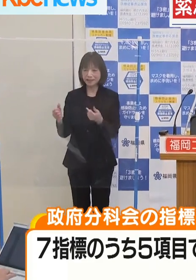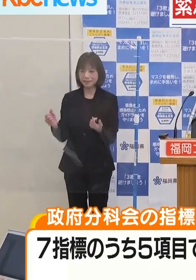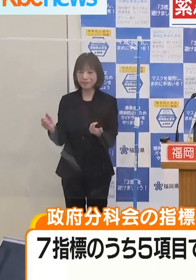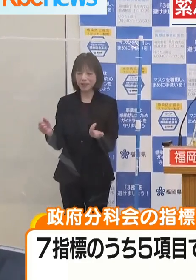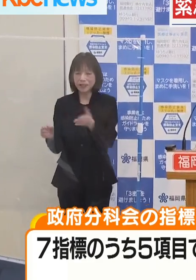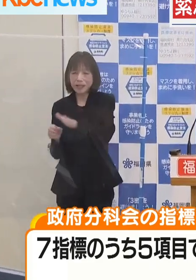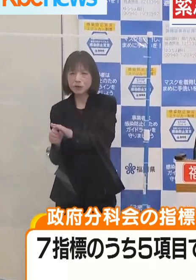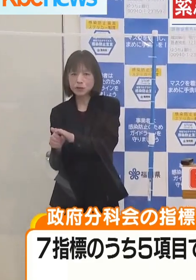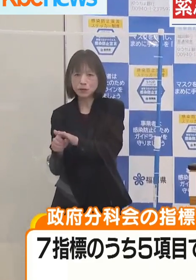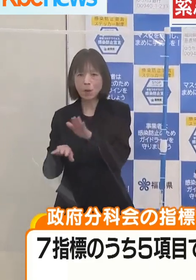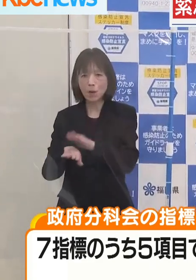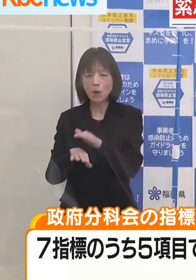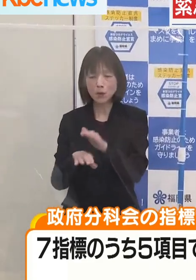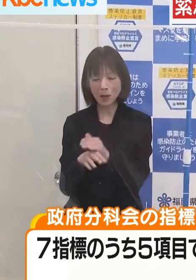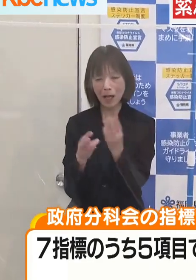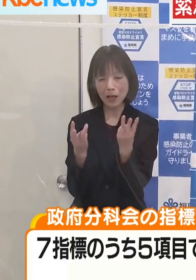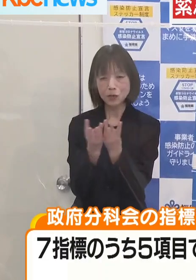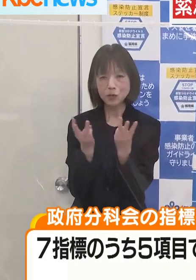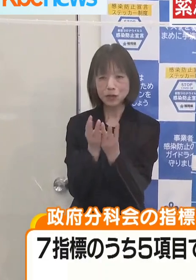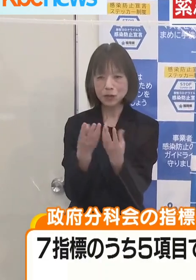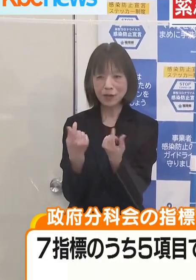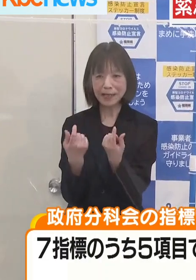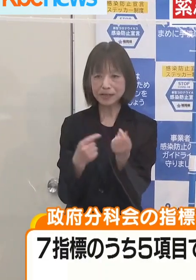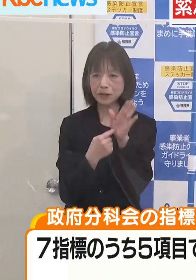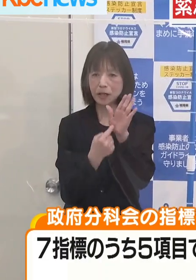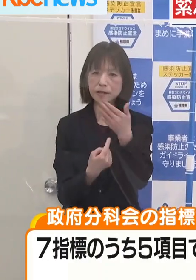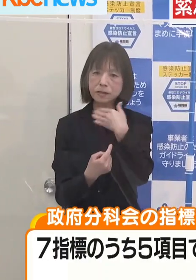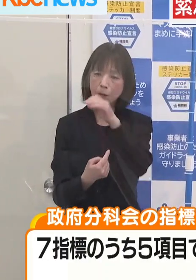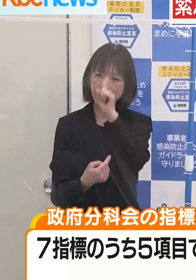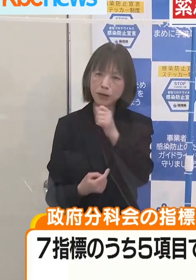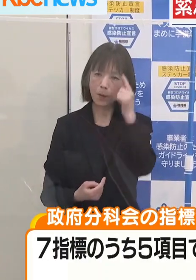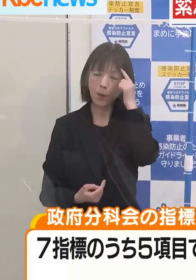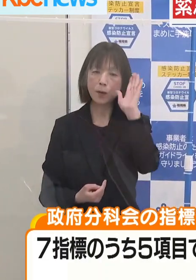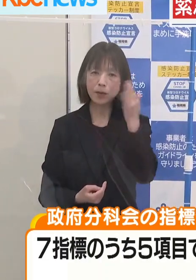のうち5つがステージ4の目安に達しています